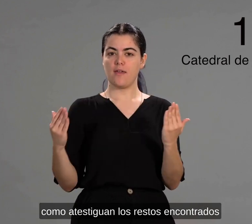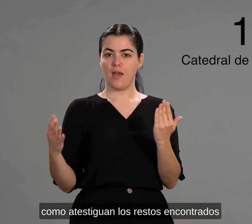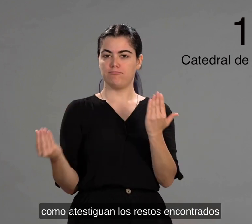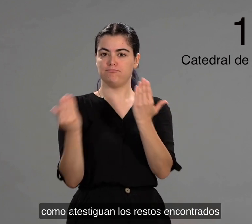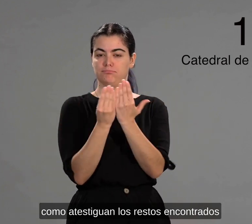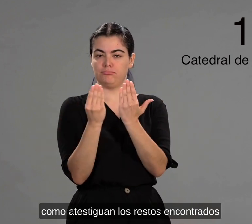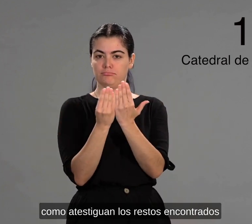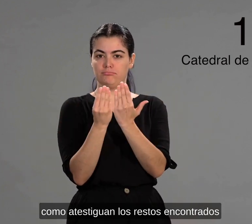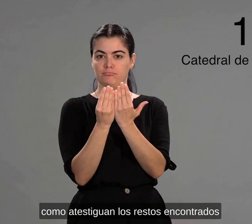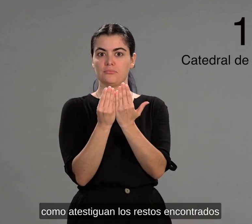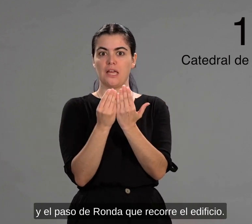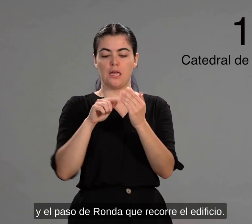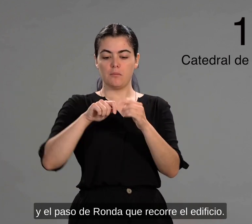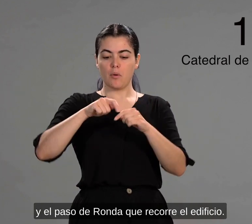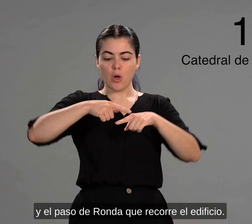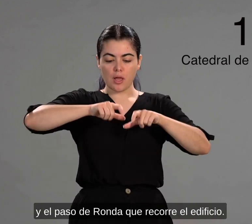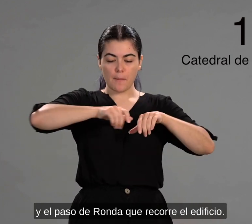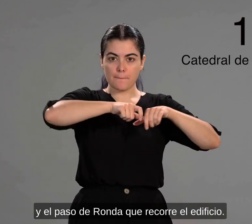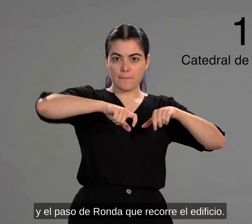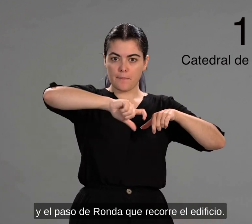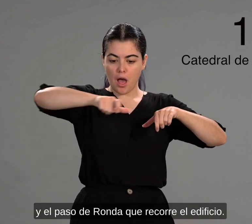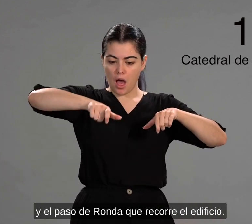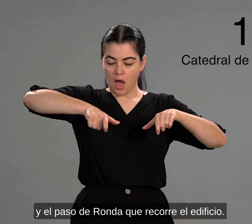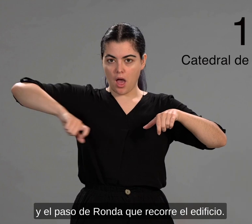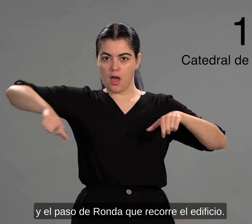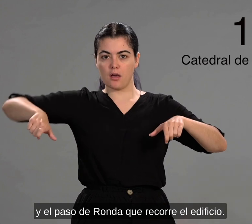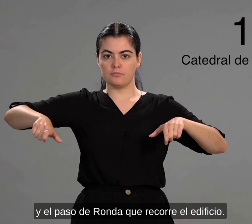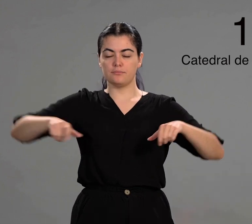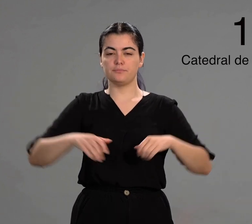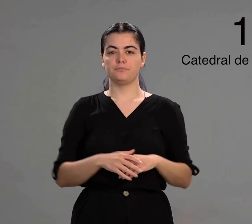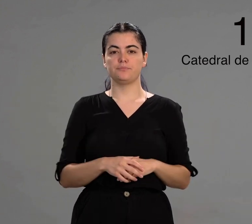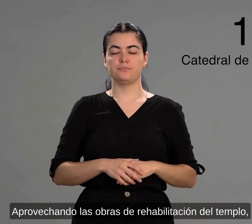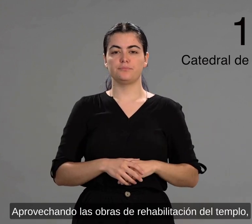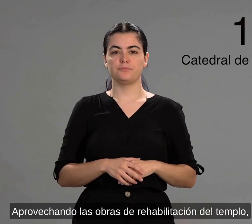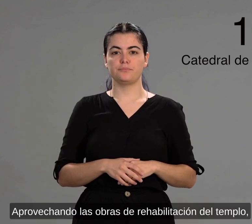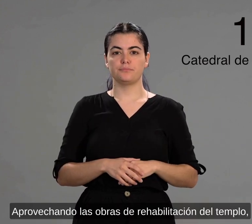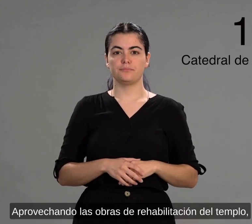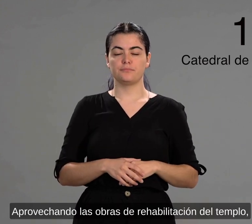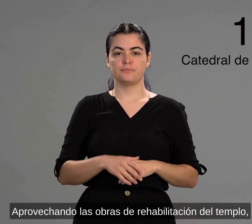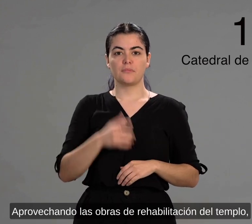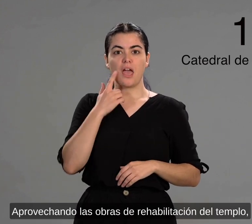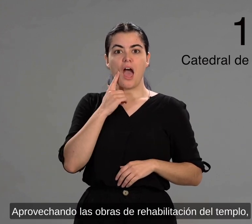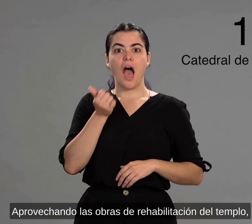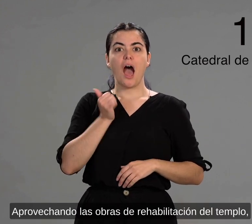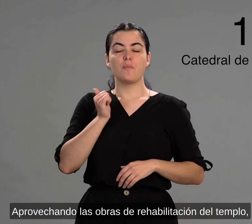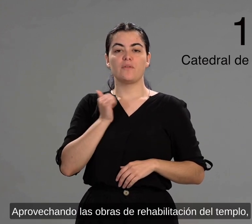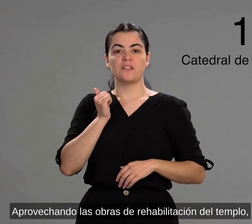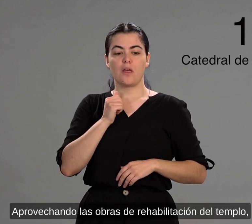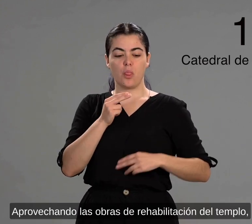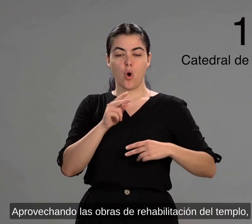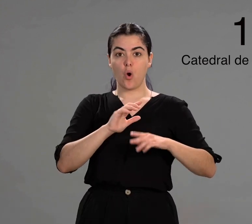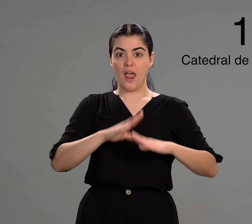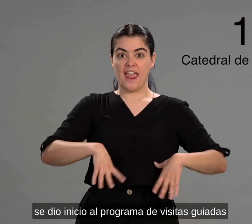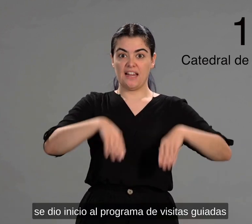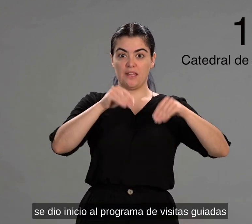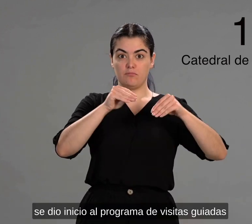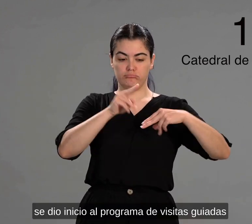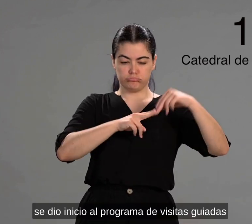los restos encontrados y el paso de ronda que recorre el edificio. Aprovechando las obras de rehabilitación del templo, se dio inicio al